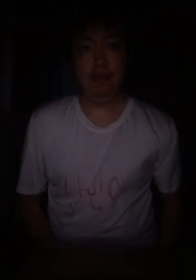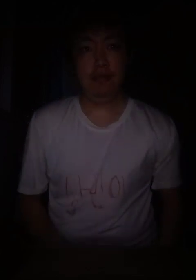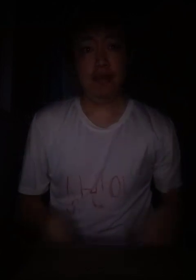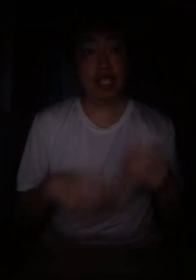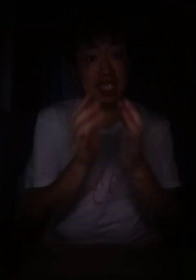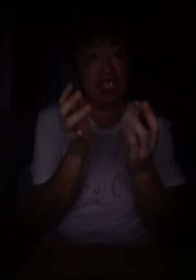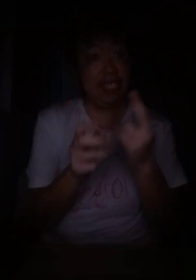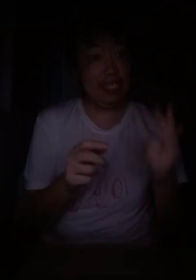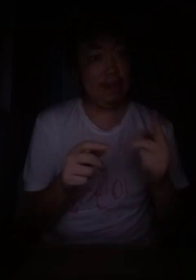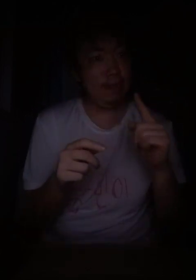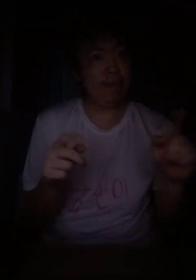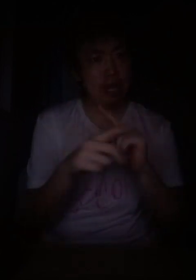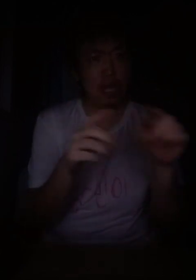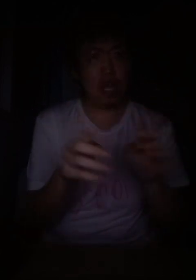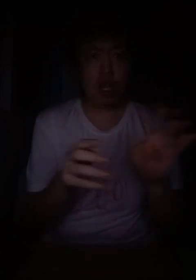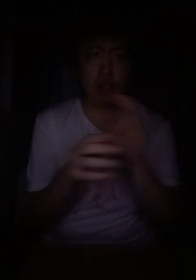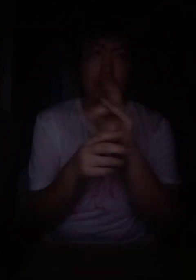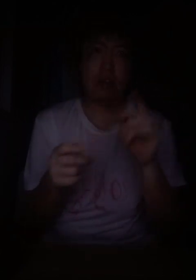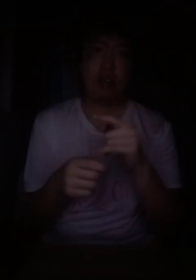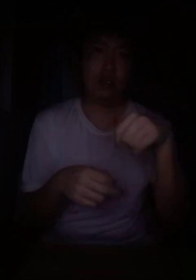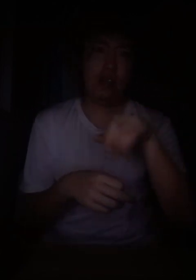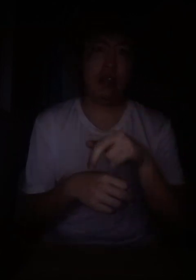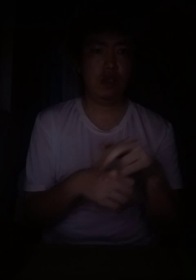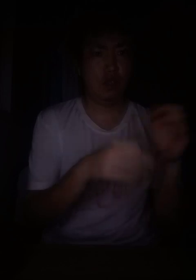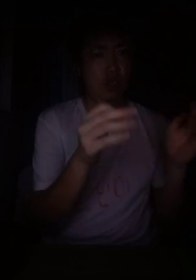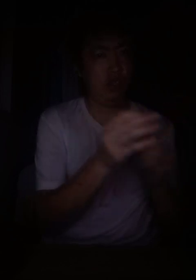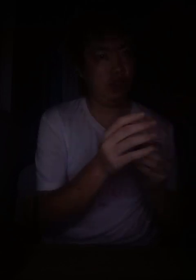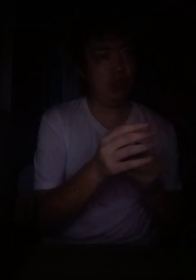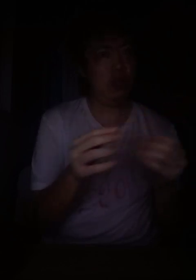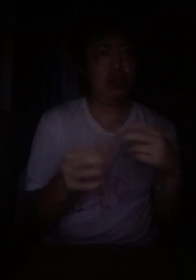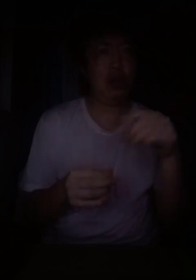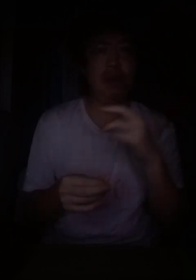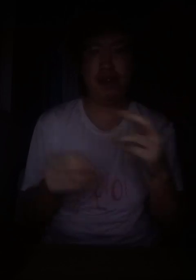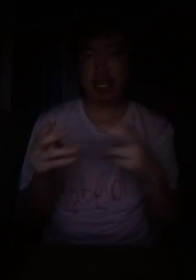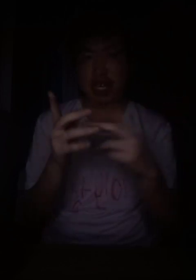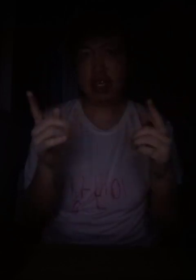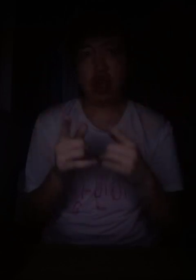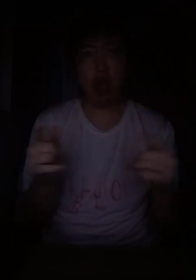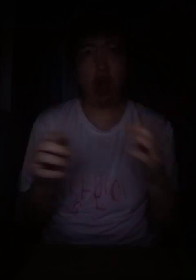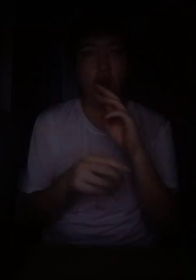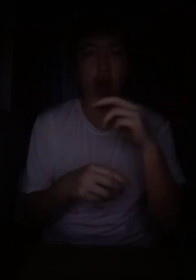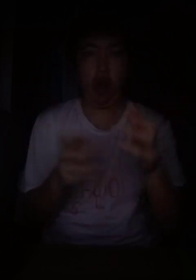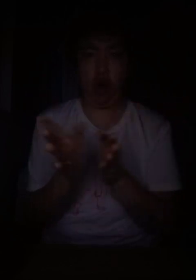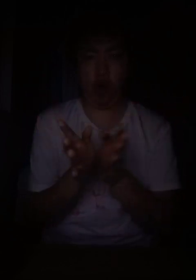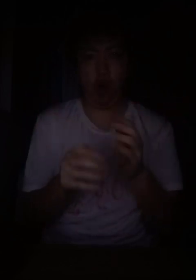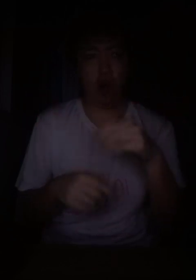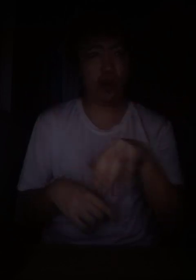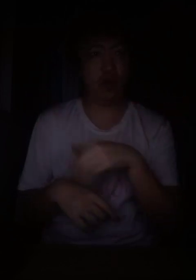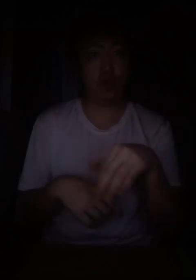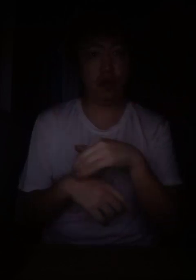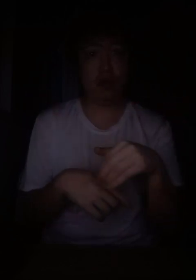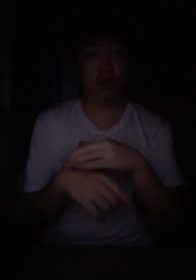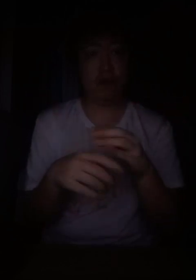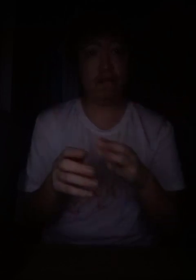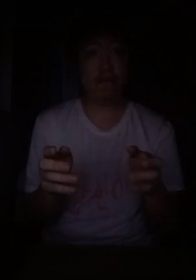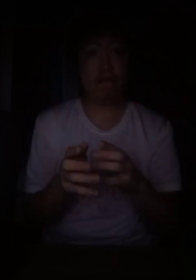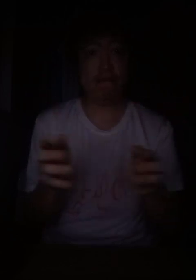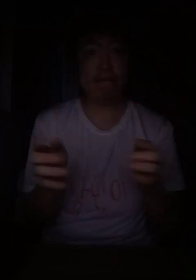지난달 31일 오후 4시 반쯤 인천 지하철 2호선 석바위 시장역. 역을 막 출발한 전동차가